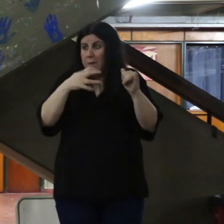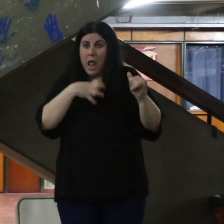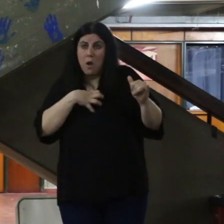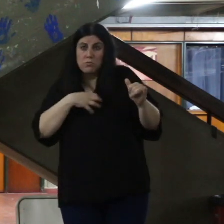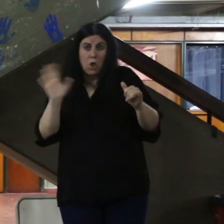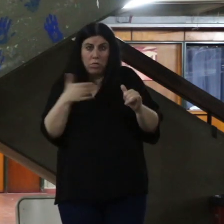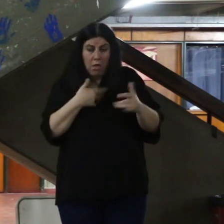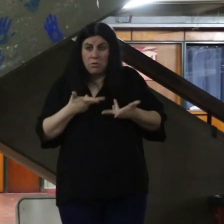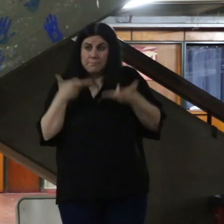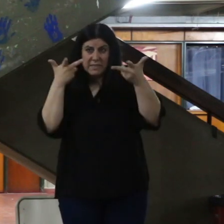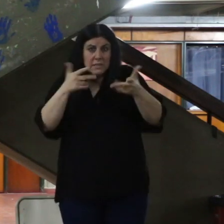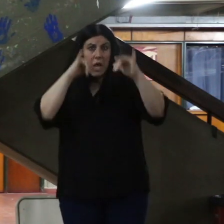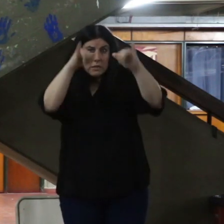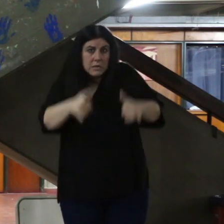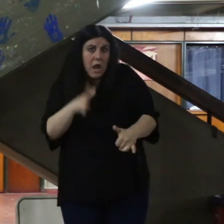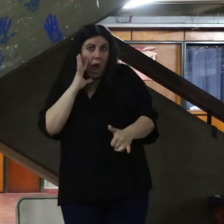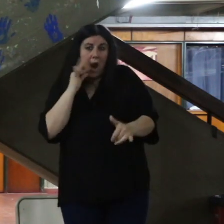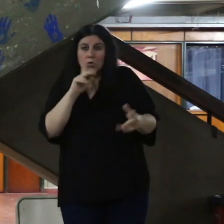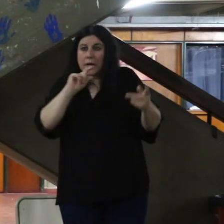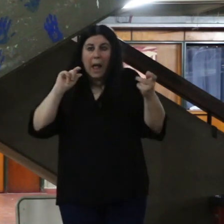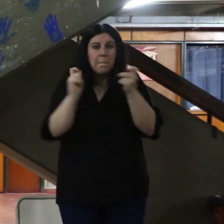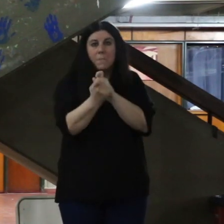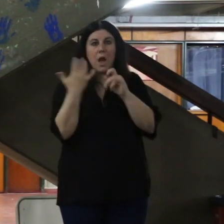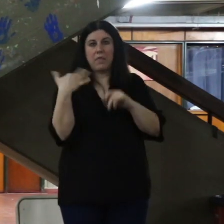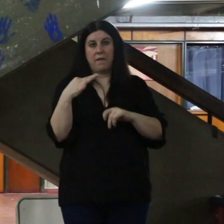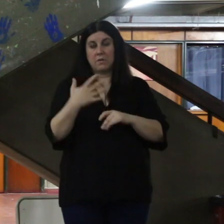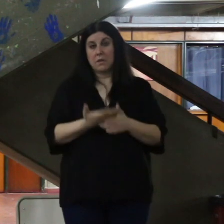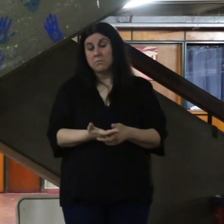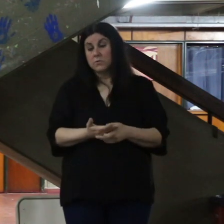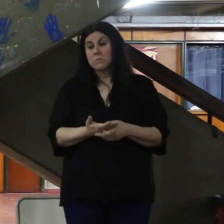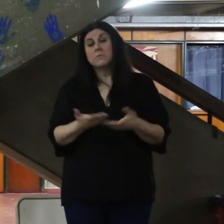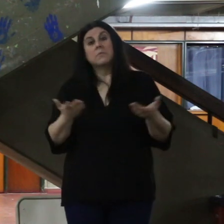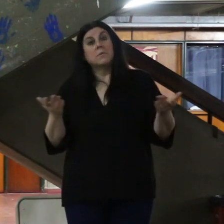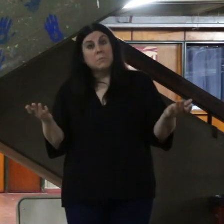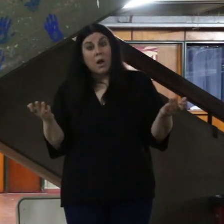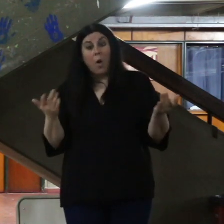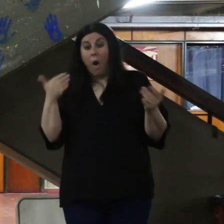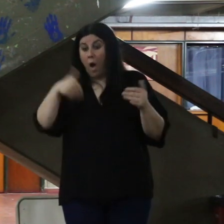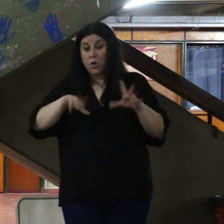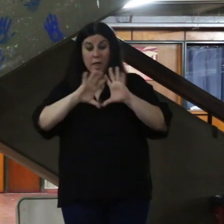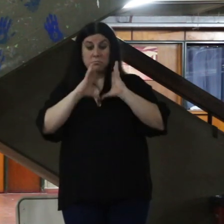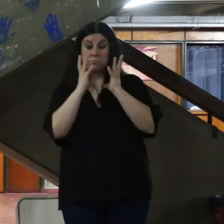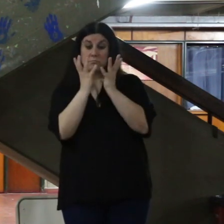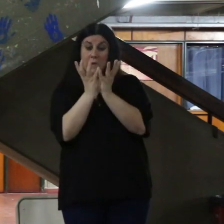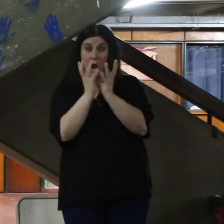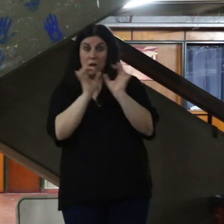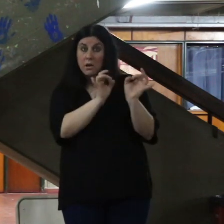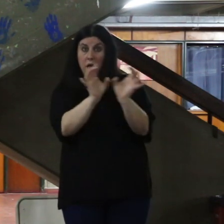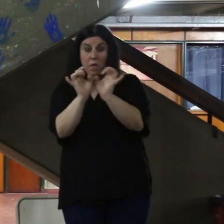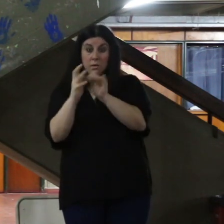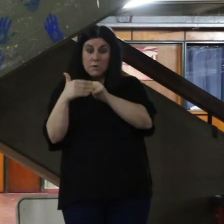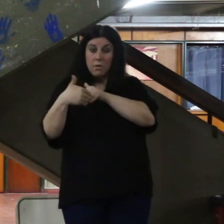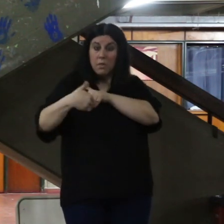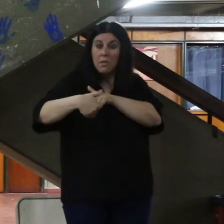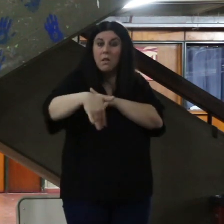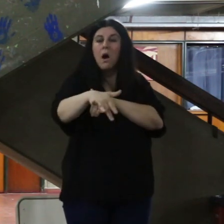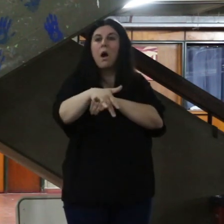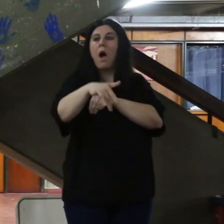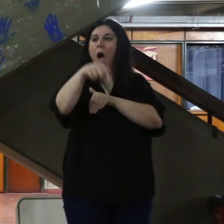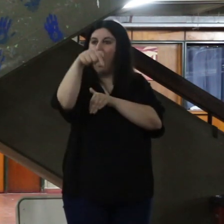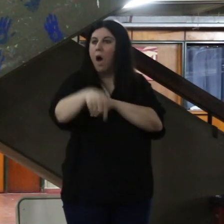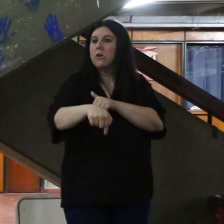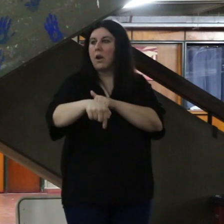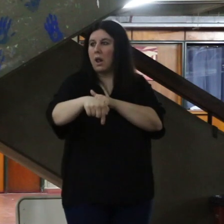cosas. Me parece que en este momento, post pandemia, hay mucho más consenso